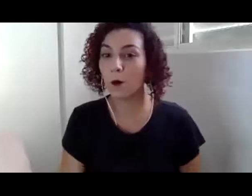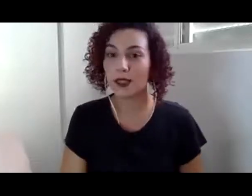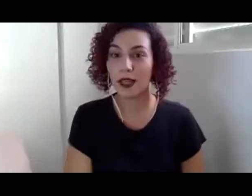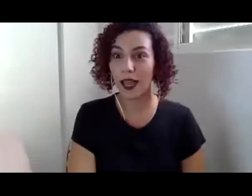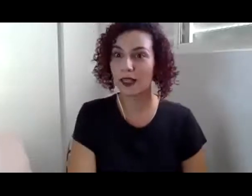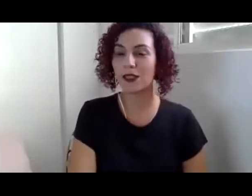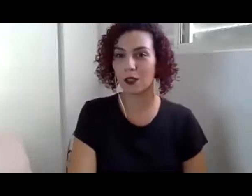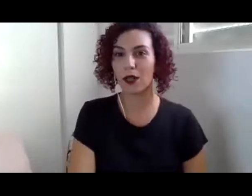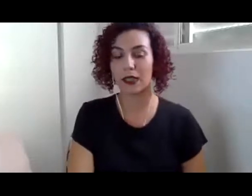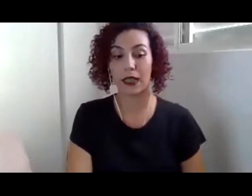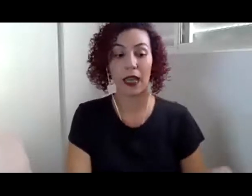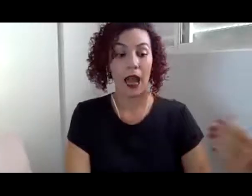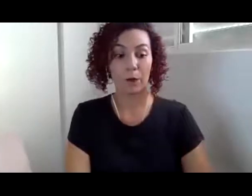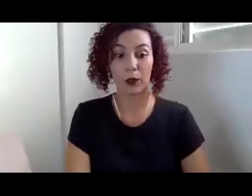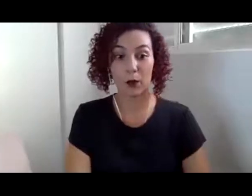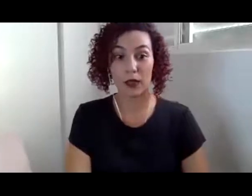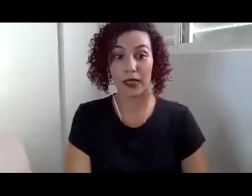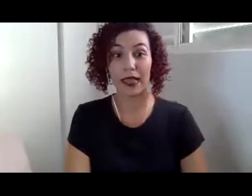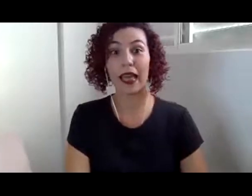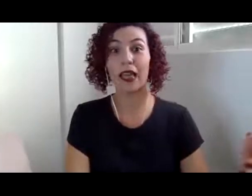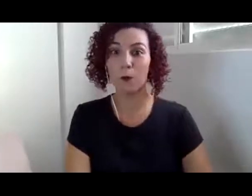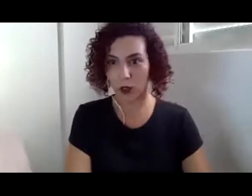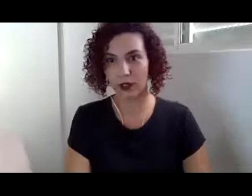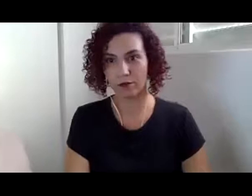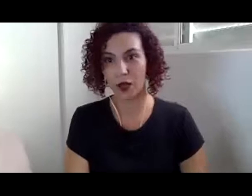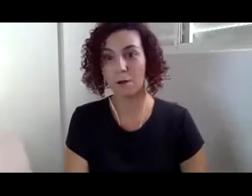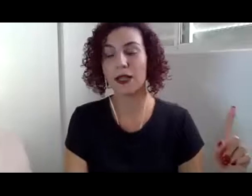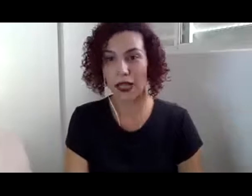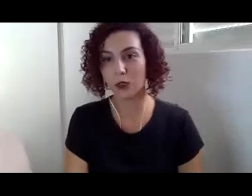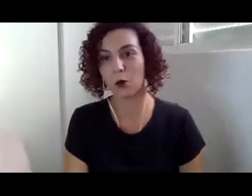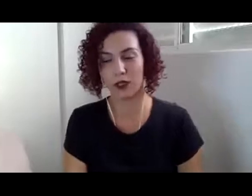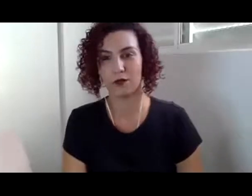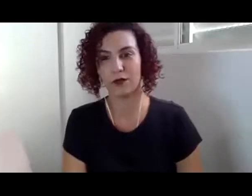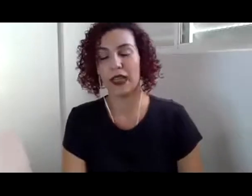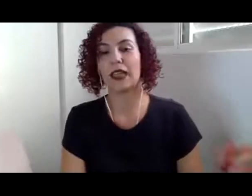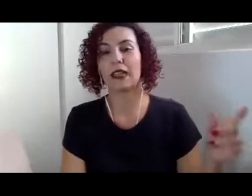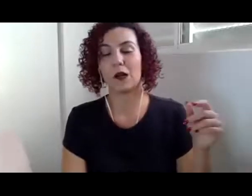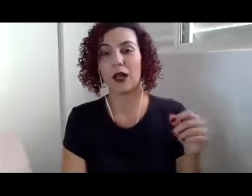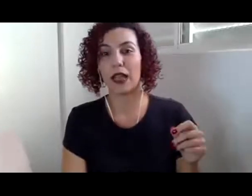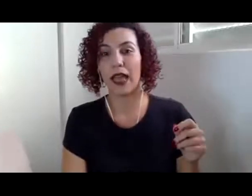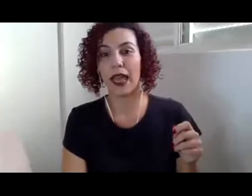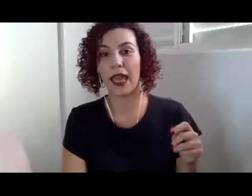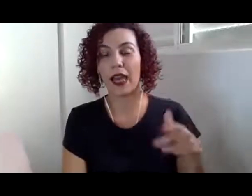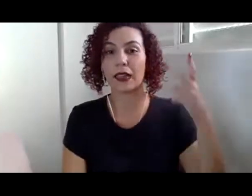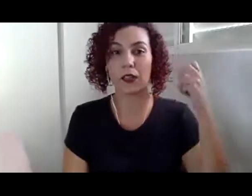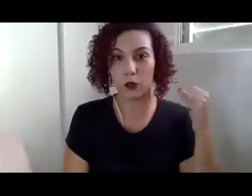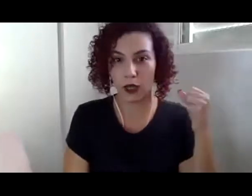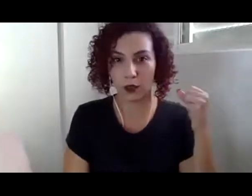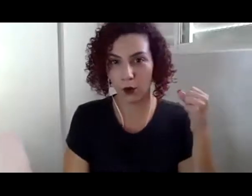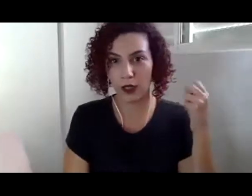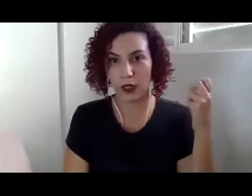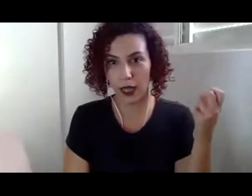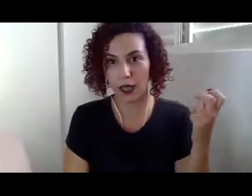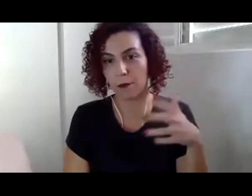mostra um pouco essa história, assim. A protagonista, ela é muda, mas ela escuta. Então, ela atende